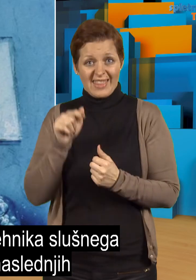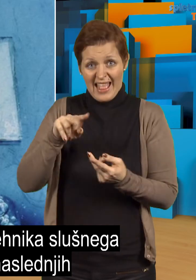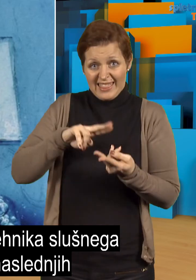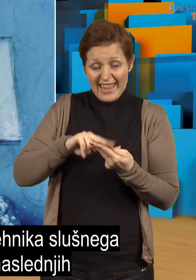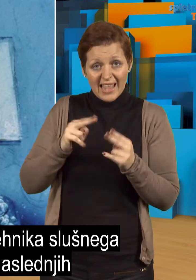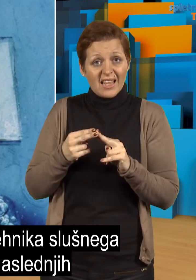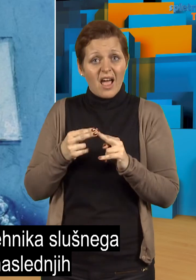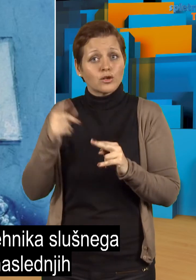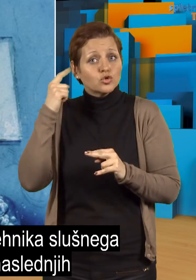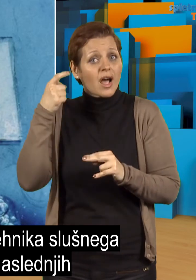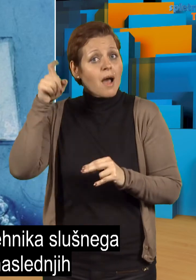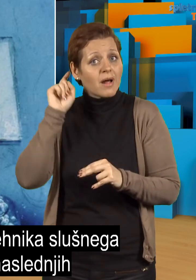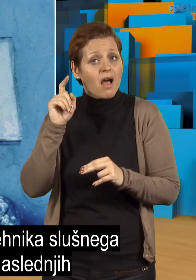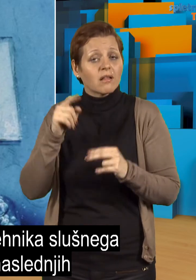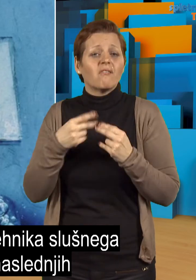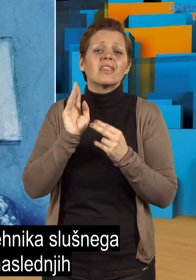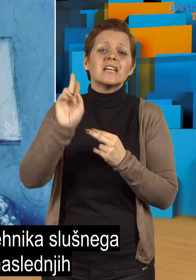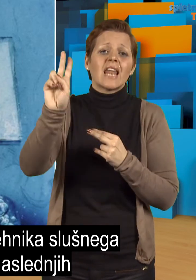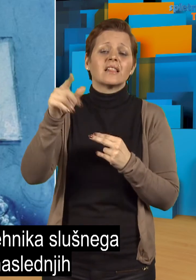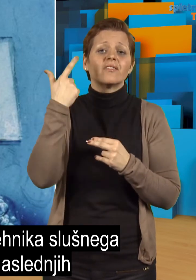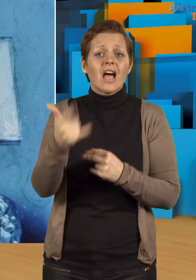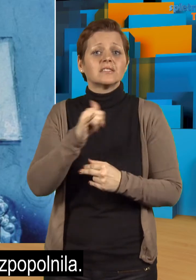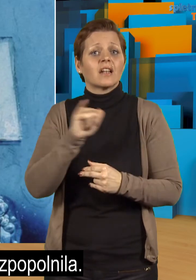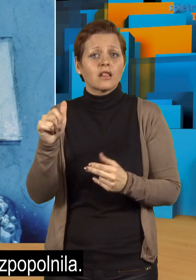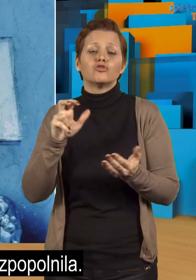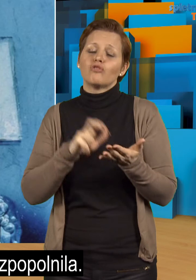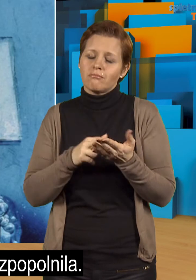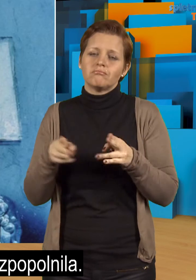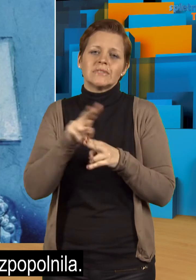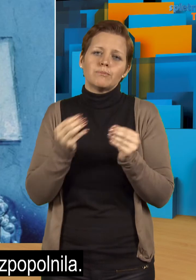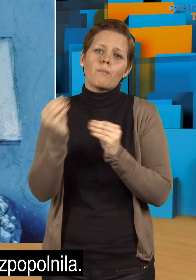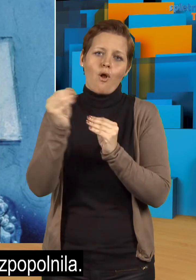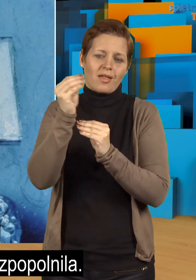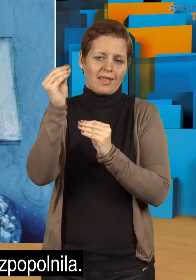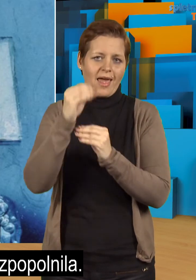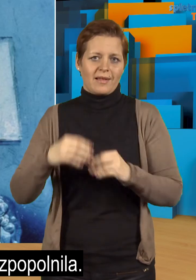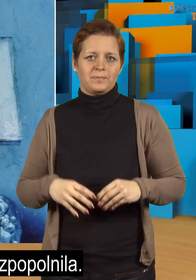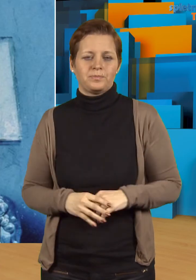Ta tehnika slušnega aparata se je v naslednjih 20 letih še izpopolnila.